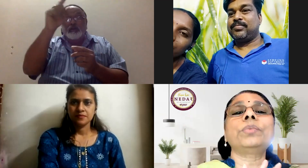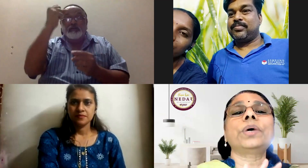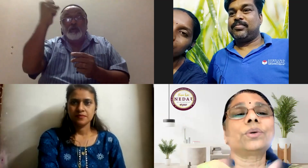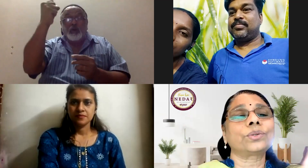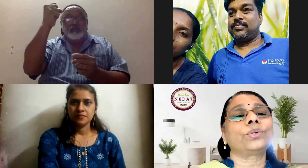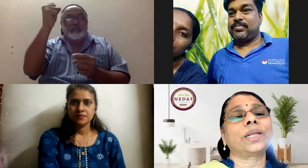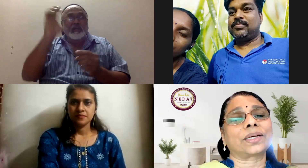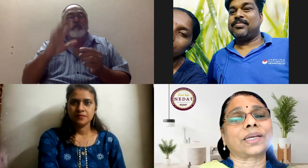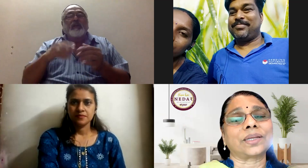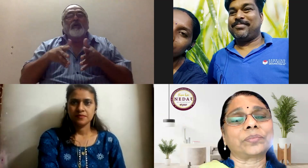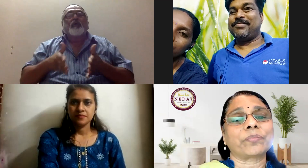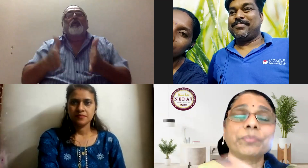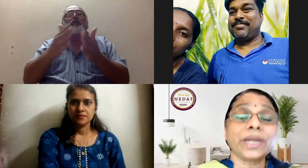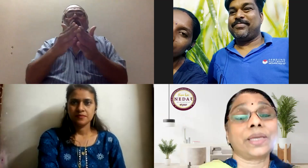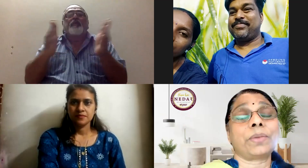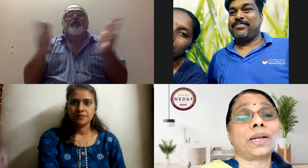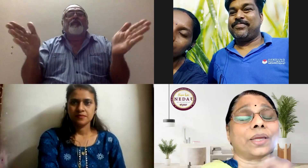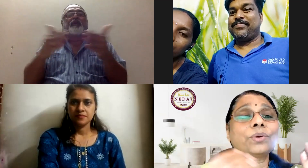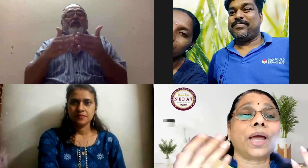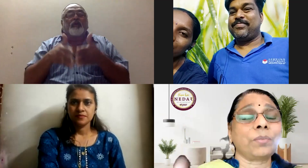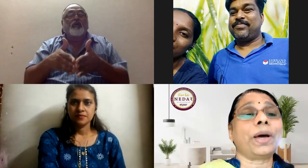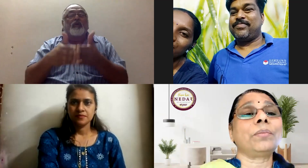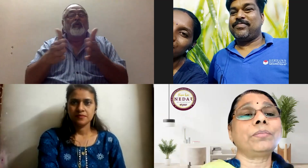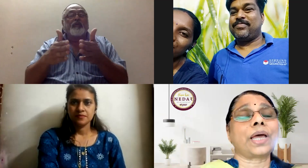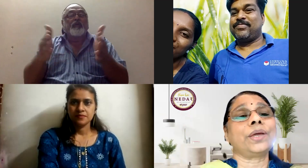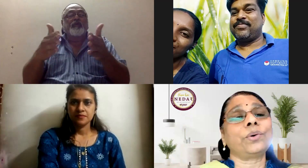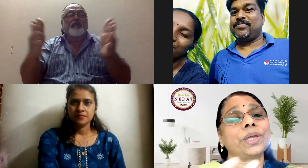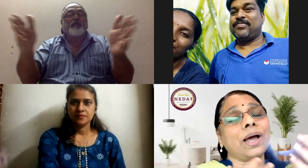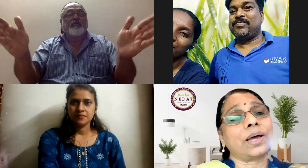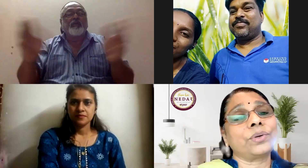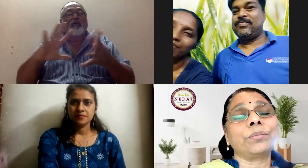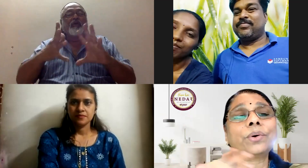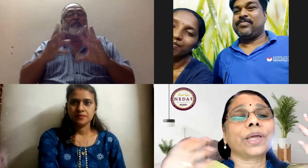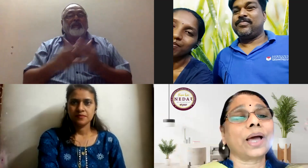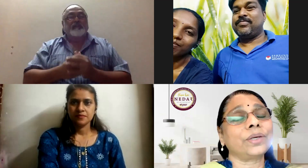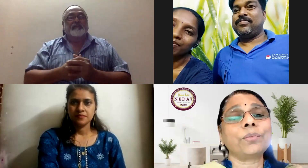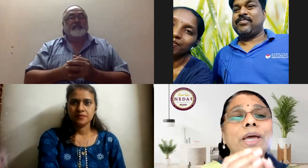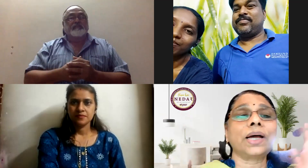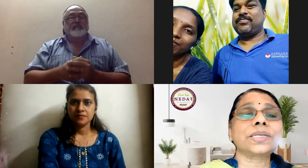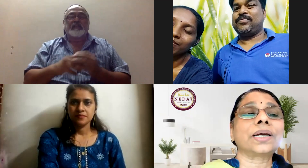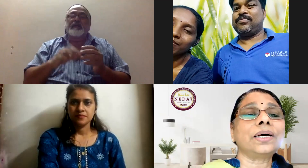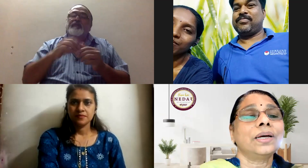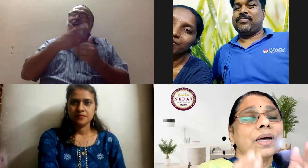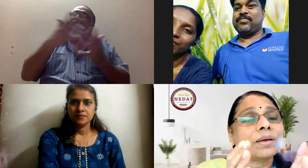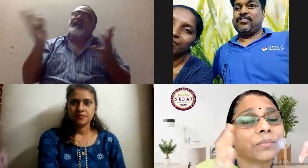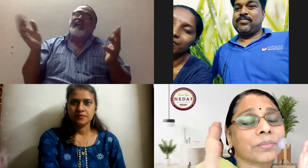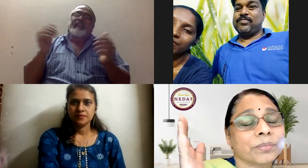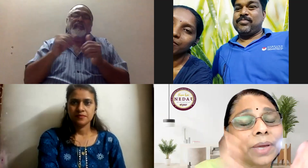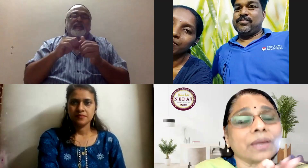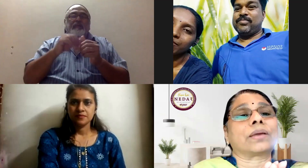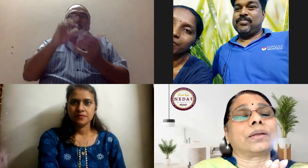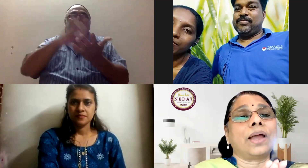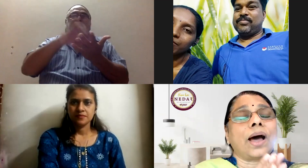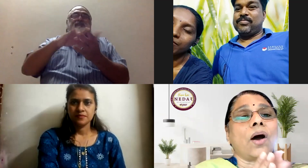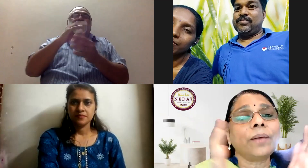खुद ब खुद खुलने लग जाता है, मेरा ये मानना है। क्योंकि अटपार चाहे हो या अरुणिम हो या आदि हो, मैं हर जगह